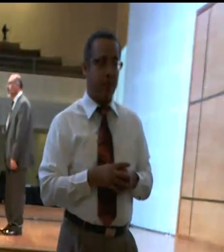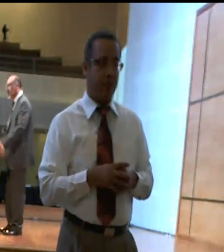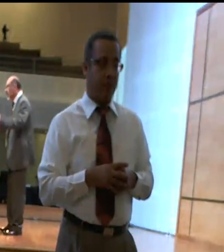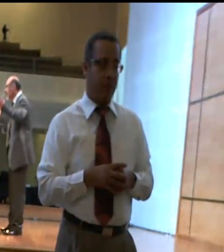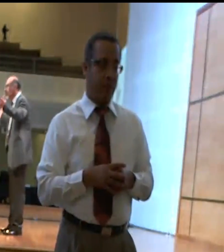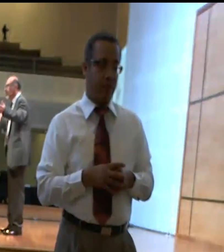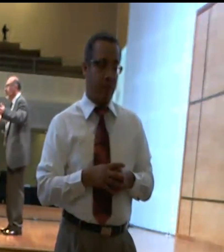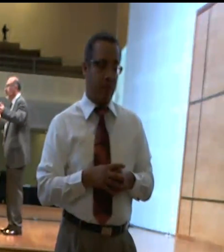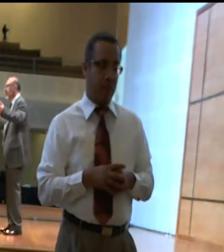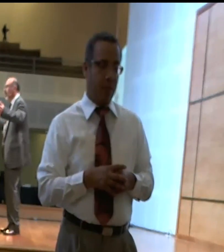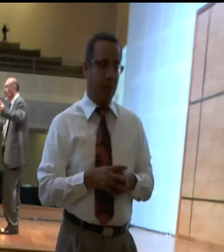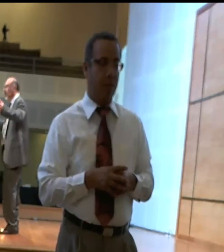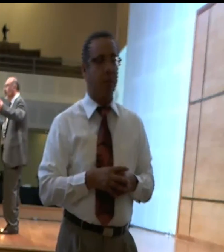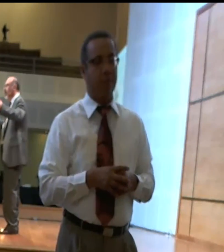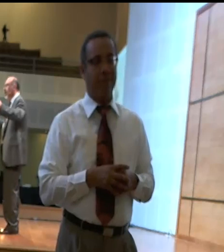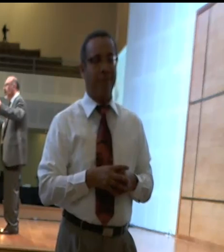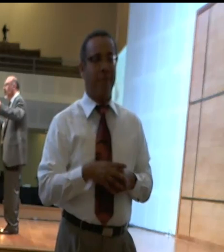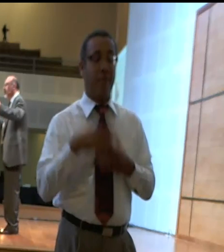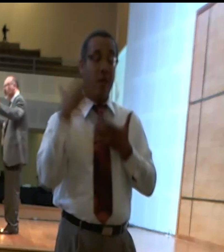Y mientras tanto,